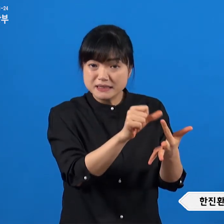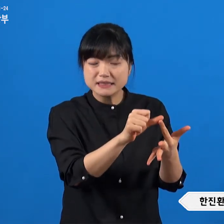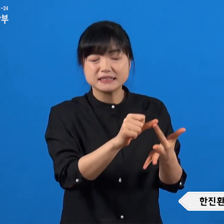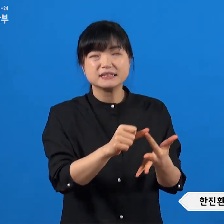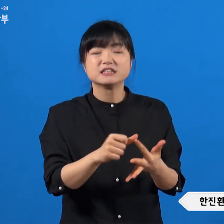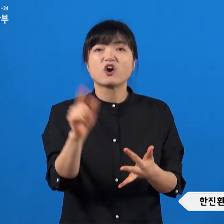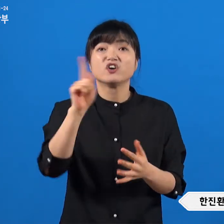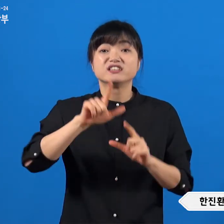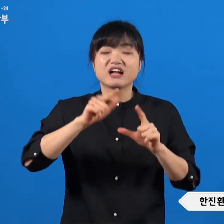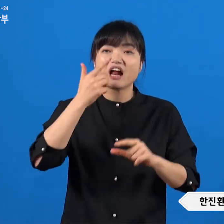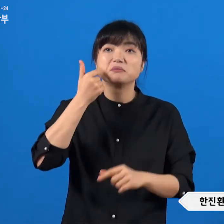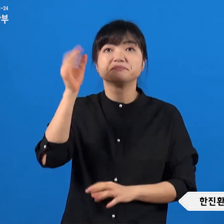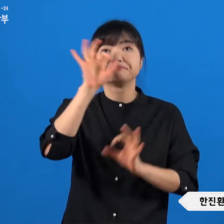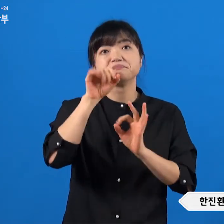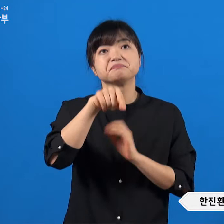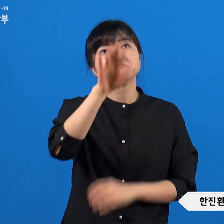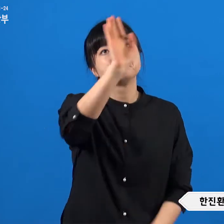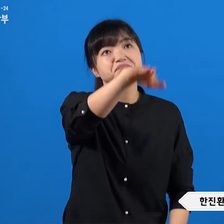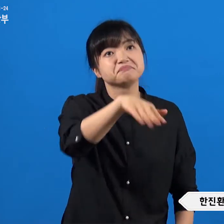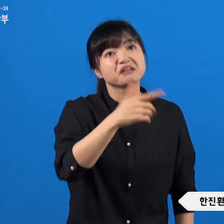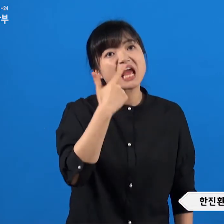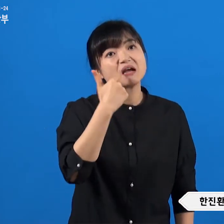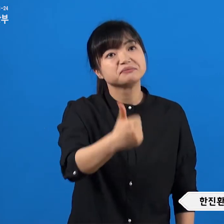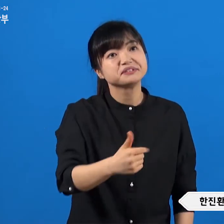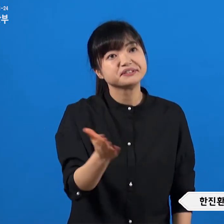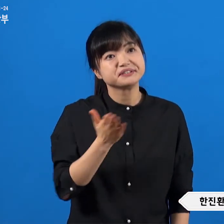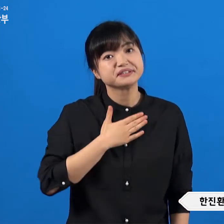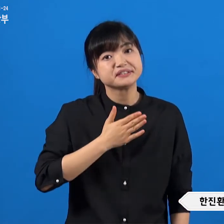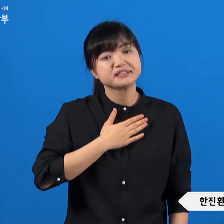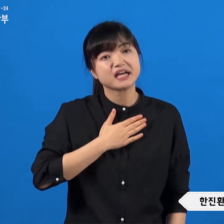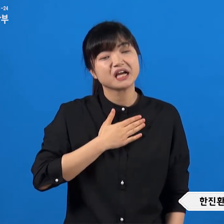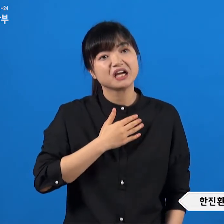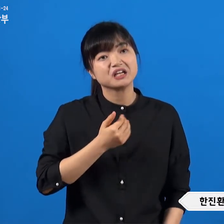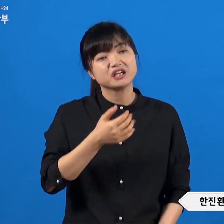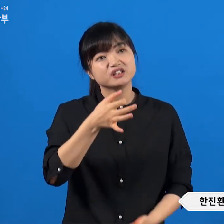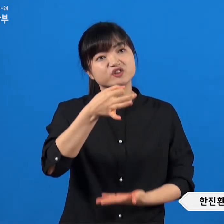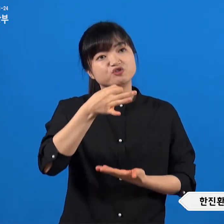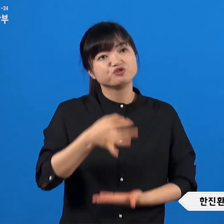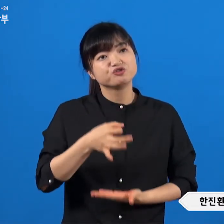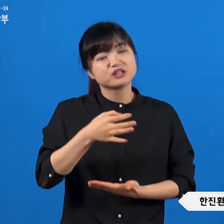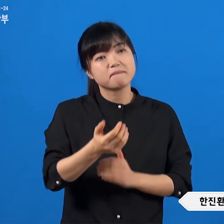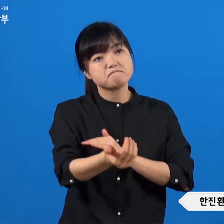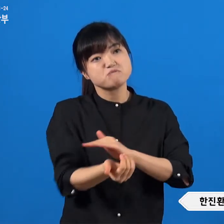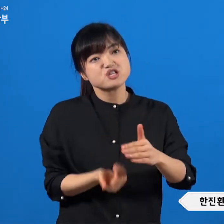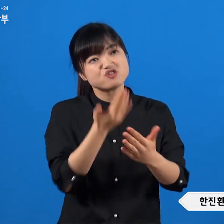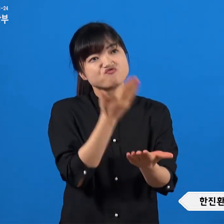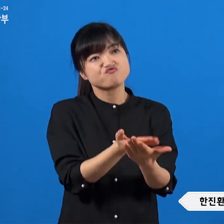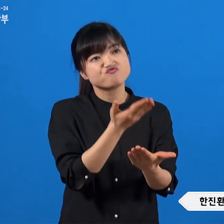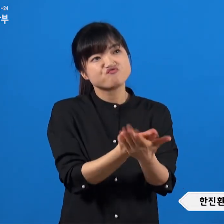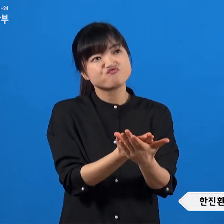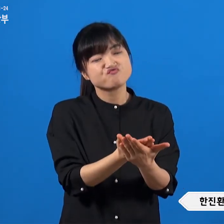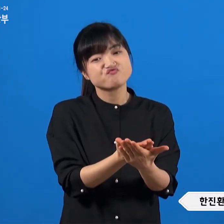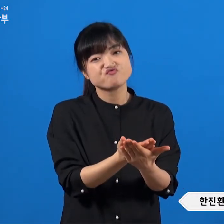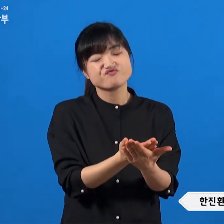아버지에게 오더니, 아버지, 내게 돌아올 유산을 미리 좀 주세요